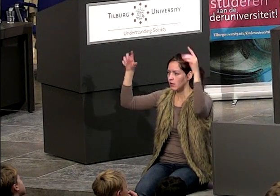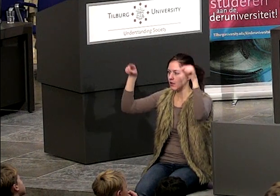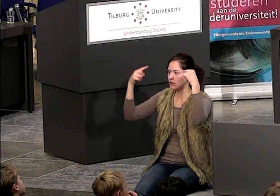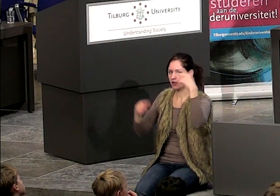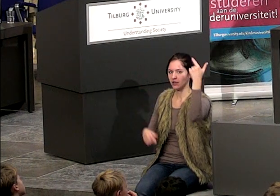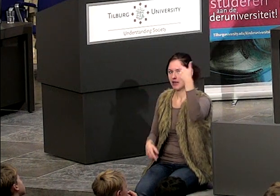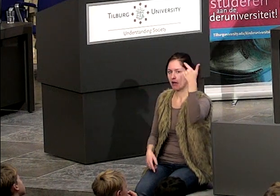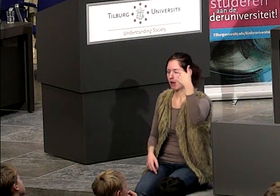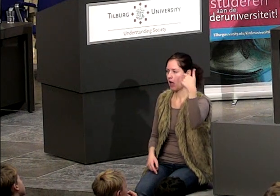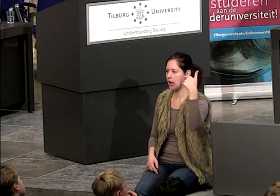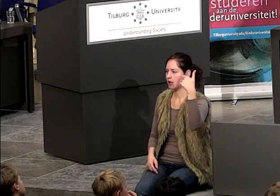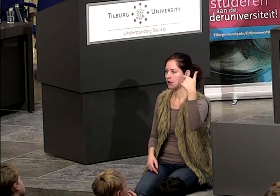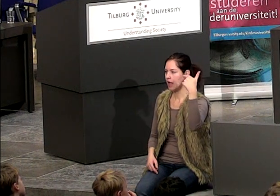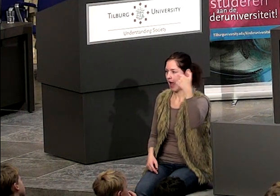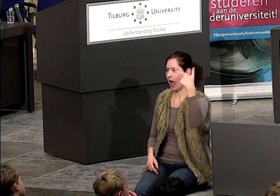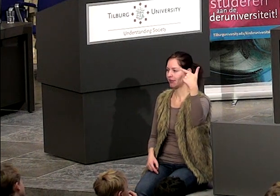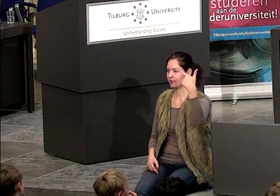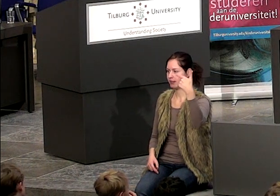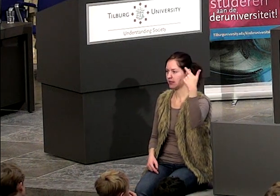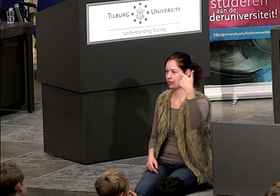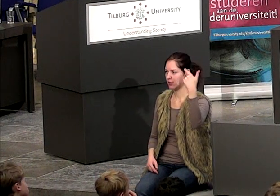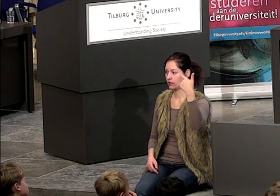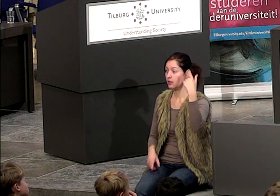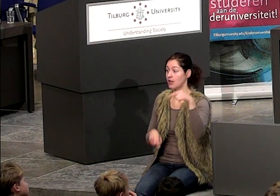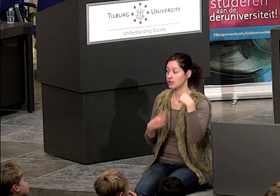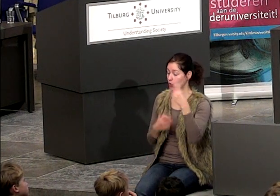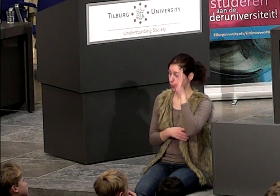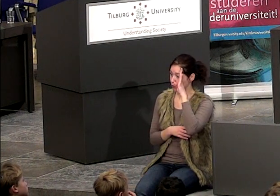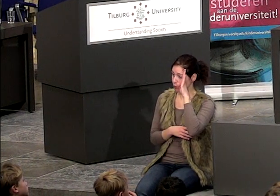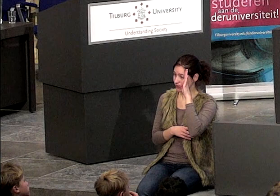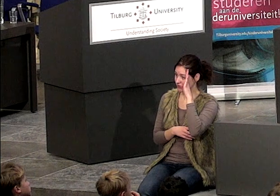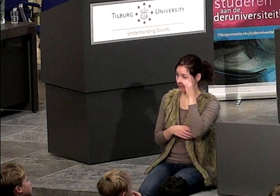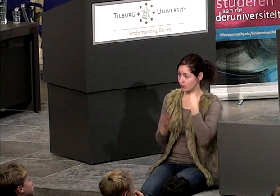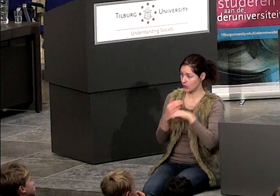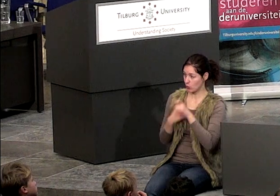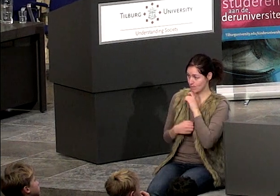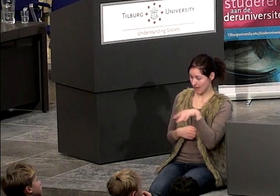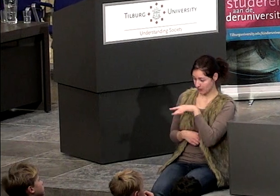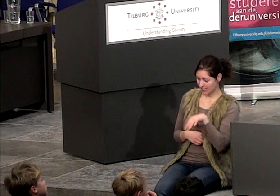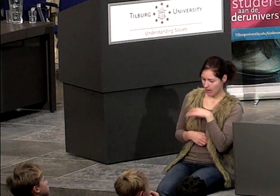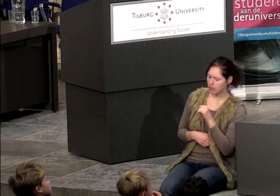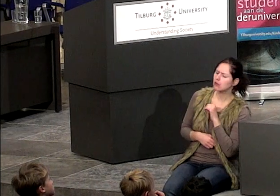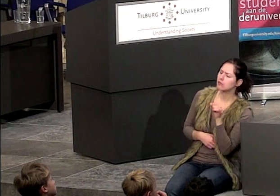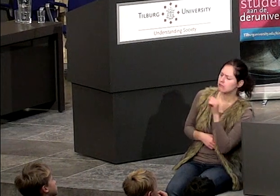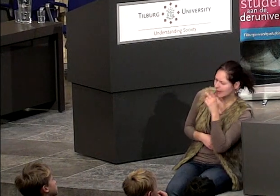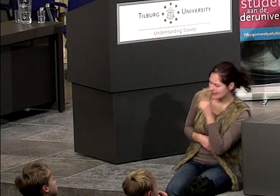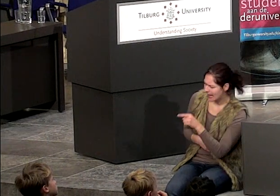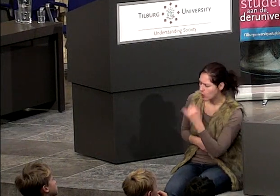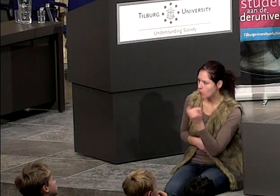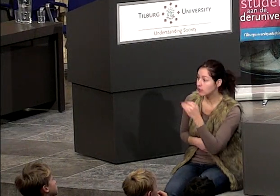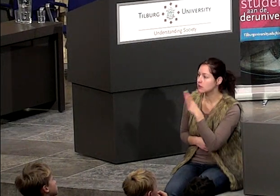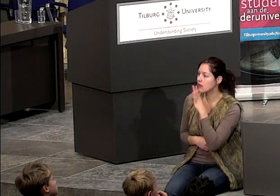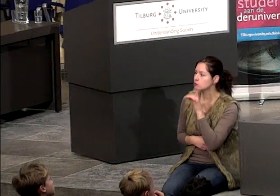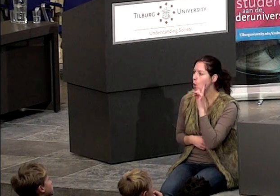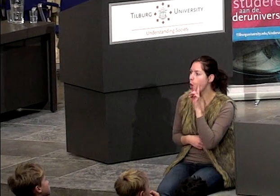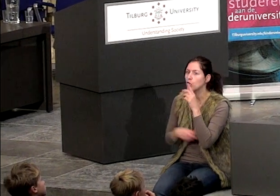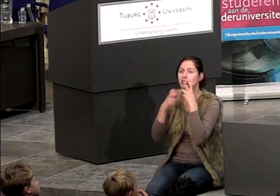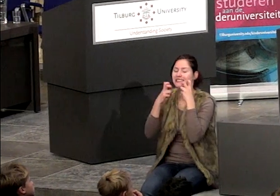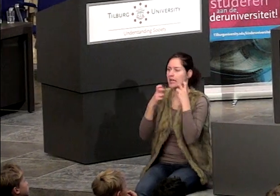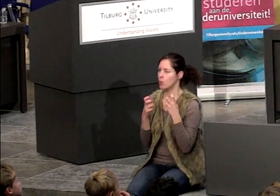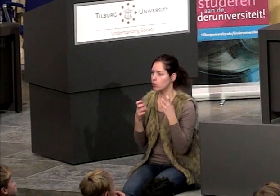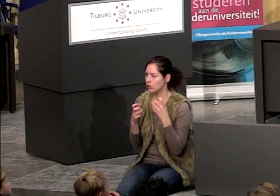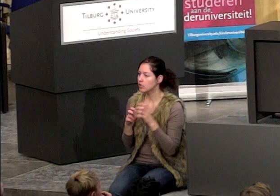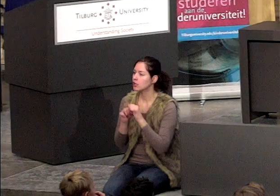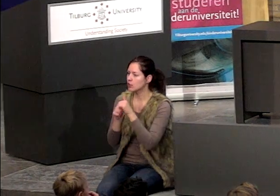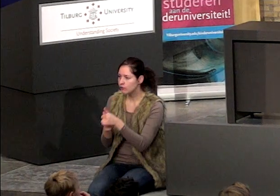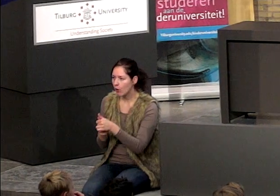er camera's aan en dan gaat vanaf dat moment de politie vanuit een meldkamer meekijken. En want ze weten namelijk dat als er heel veel geschreeuwd wordt,